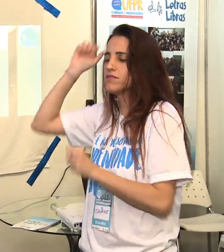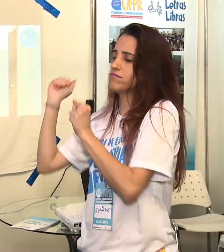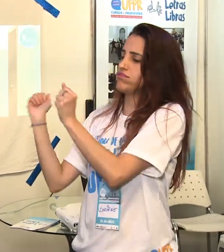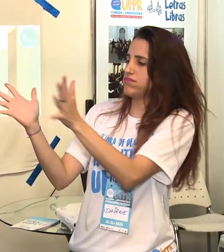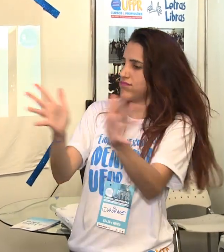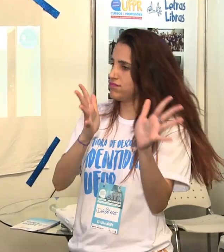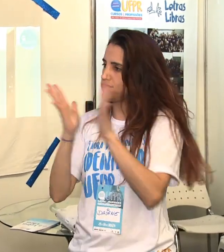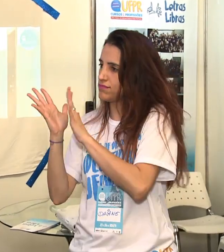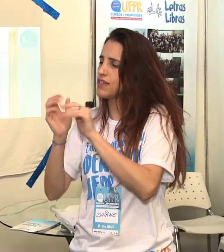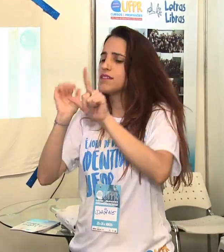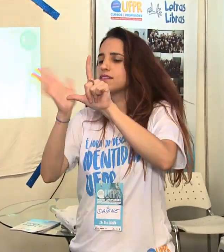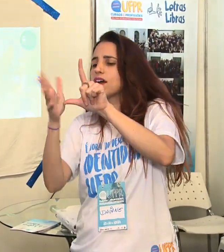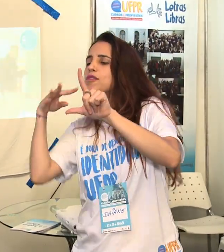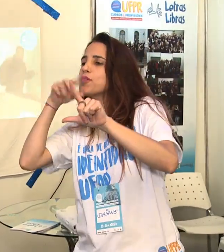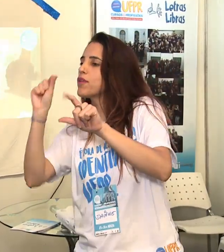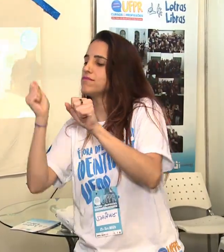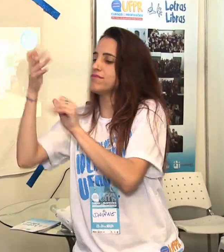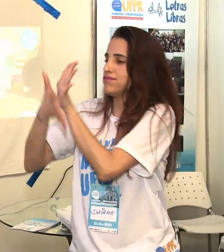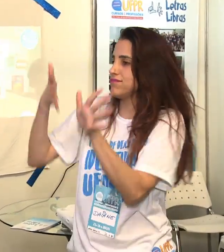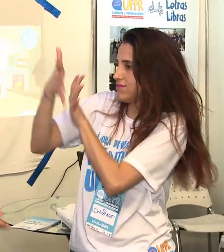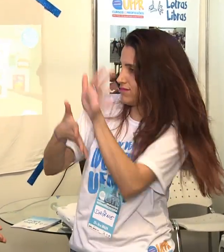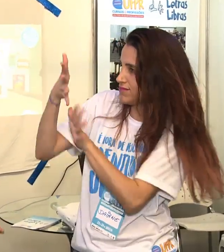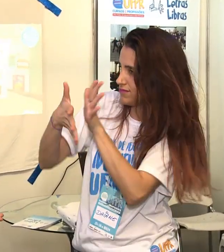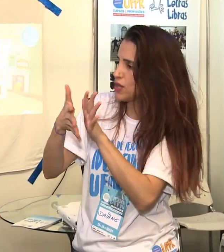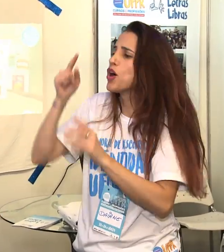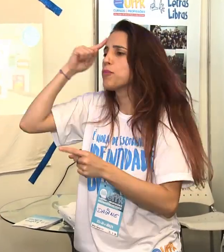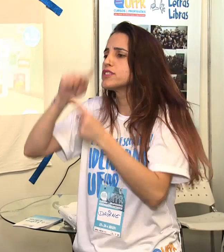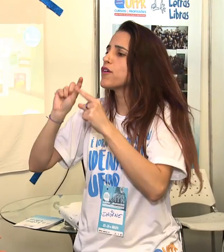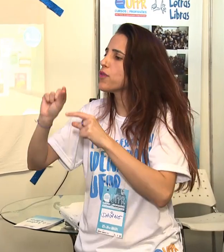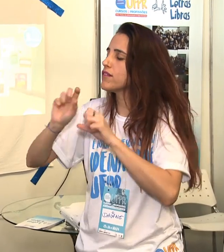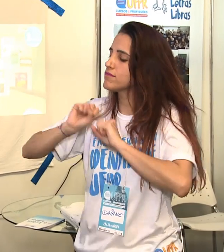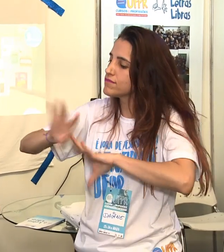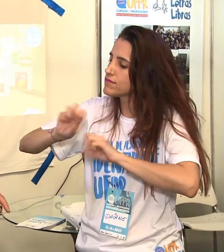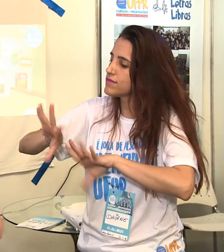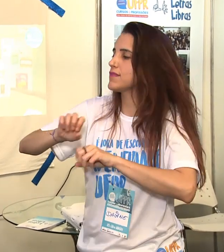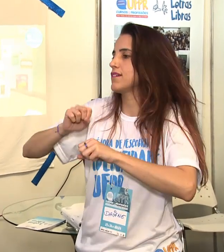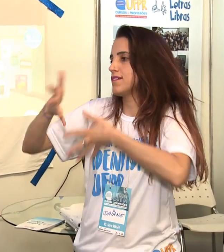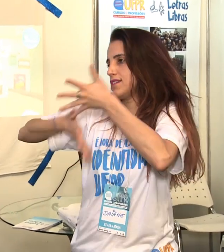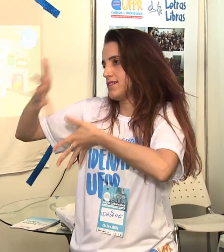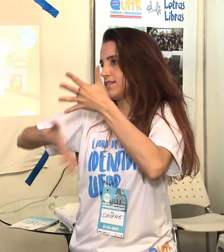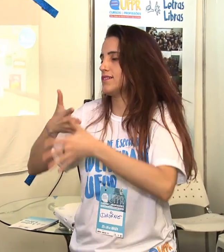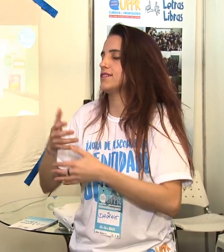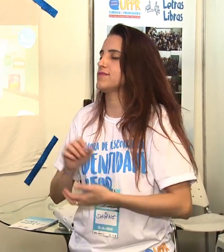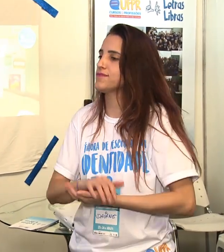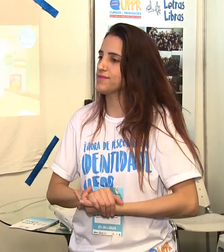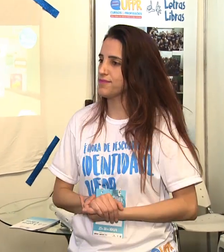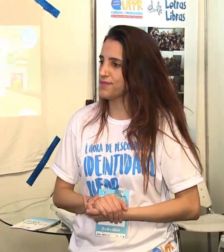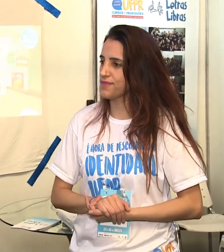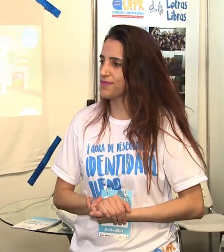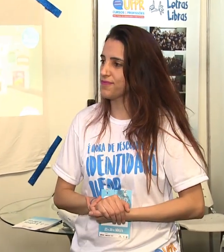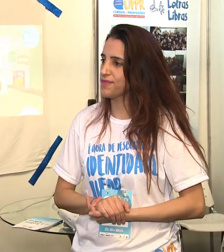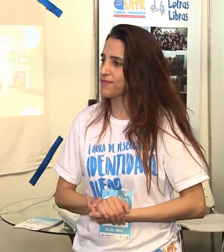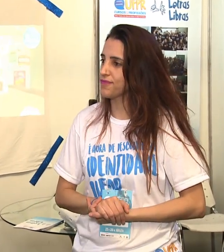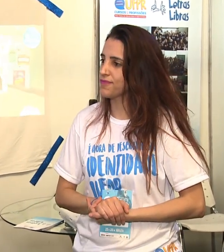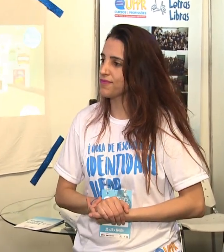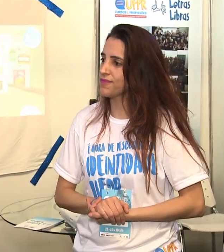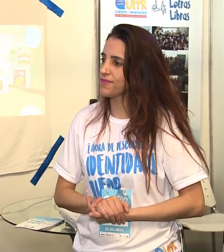ele marca ali as alternativas para entrar. E o principal foco do nosso curso é a Libras, né? Todas as aulas são em Libras.